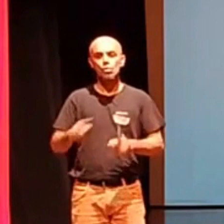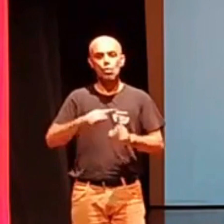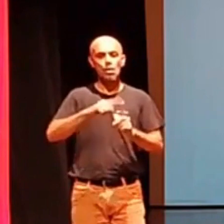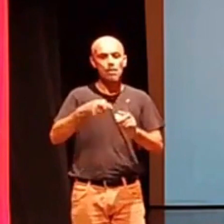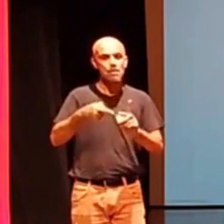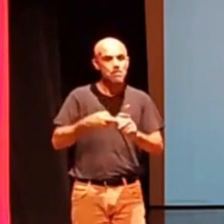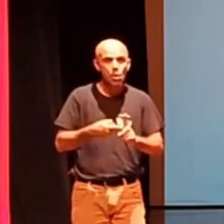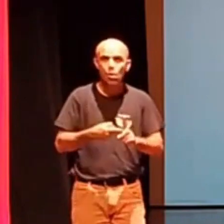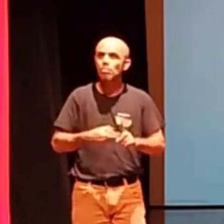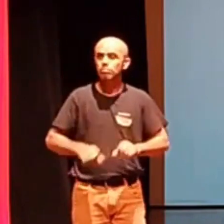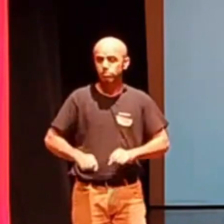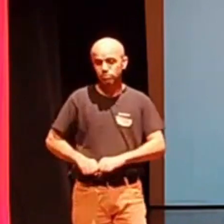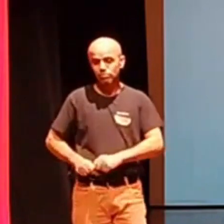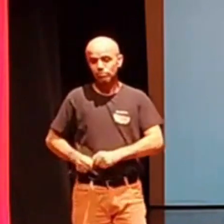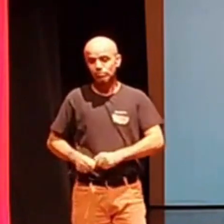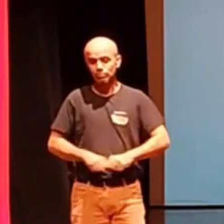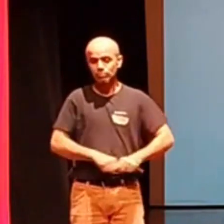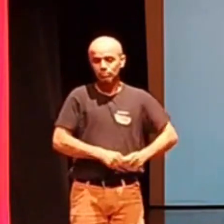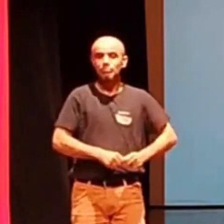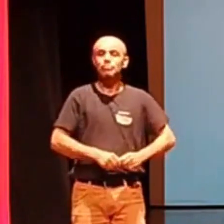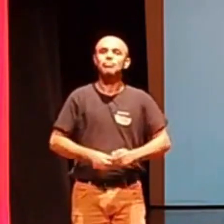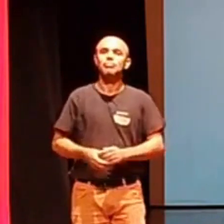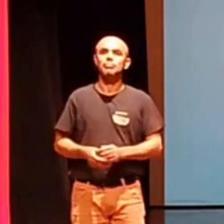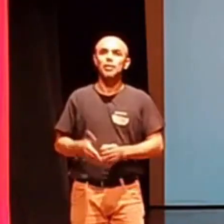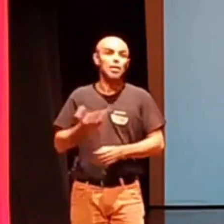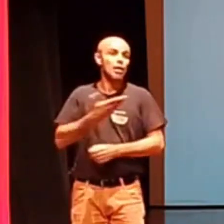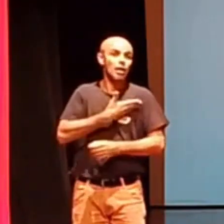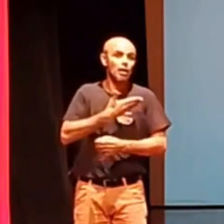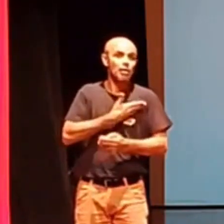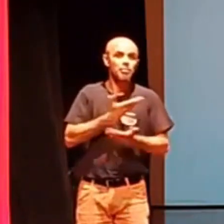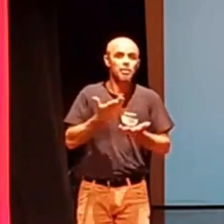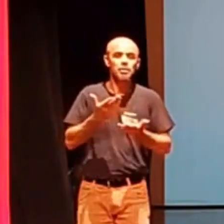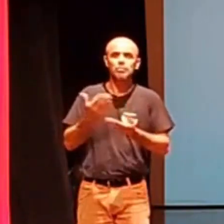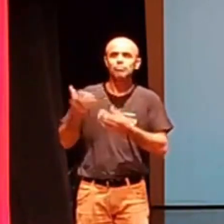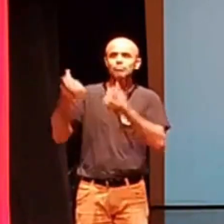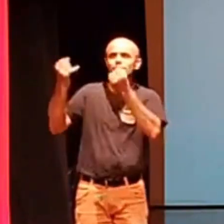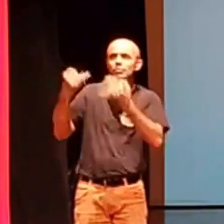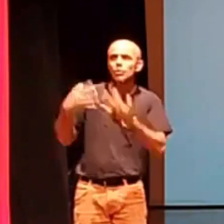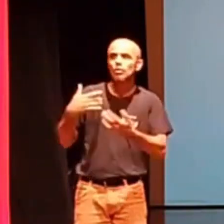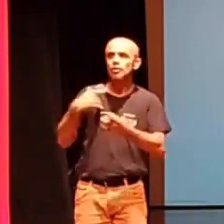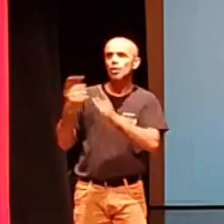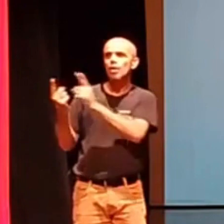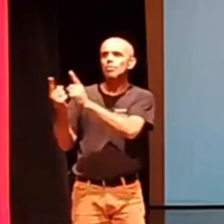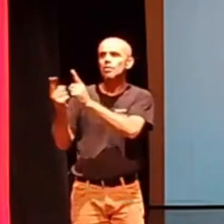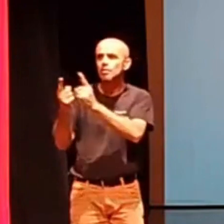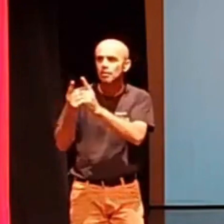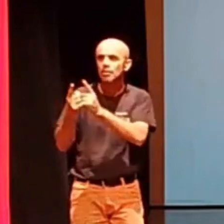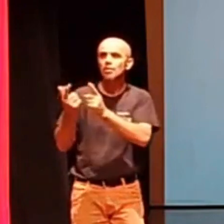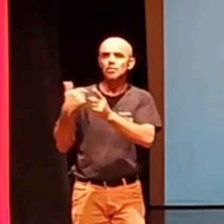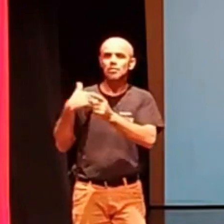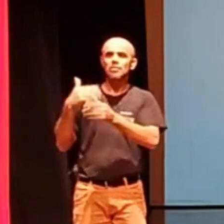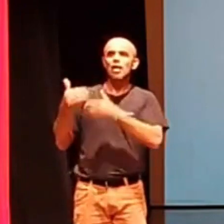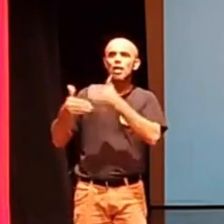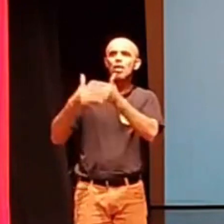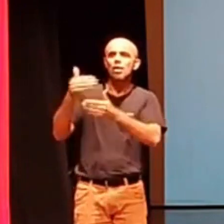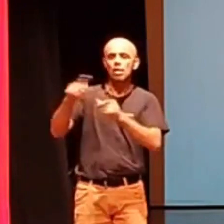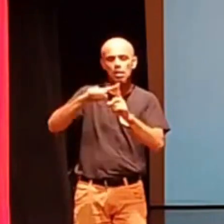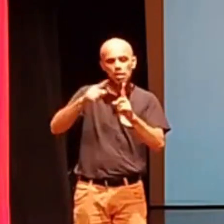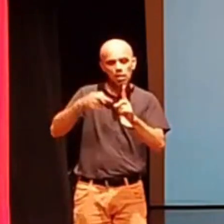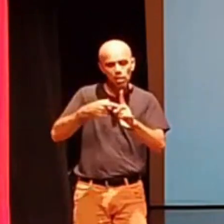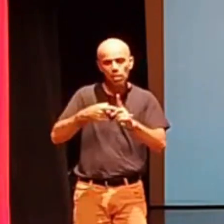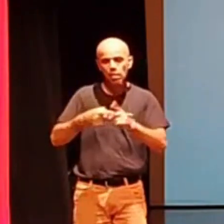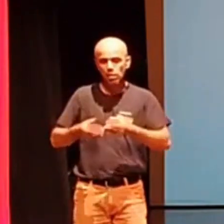pós-parto. Né? Hoje até uma colega que comentou que tem uma paciente aí com prolapso durante o trabalho de